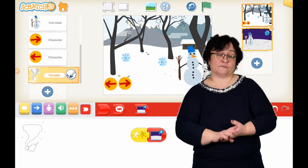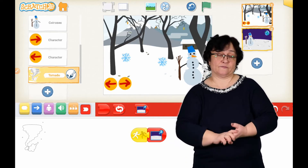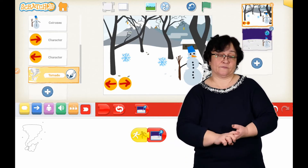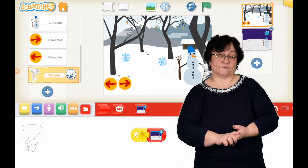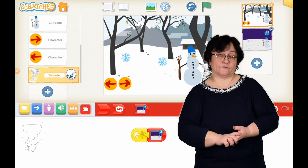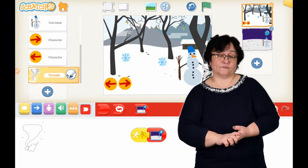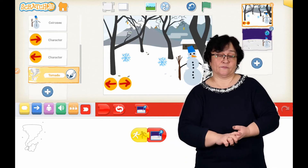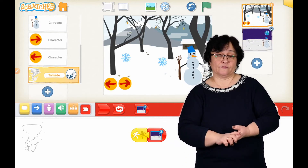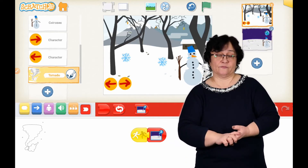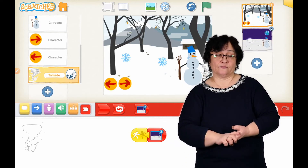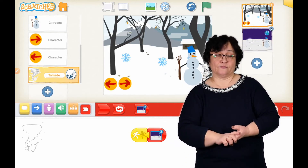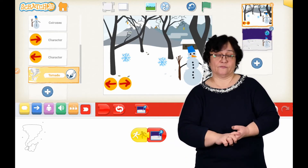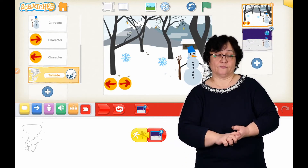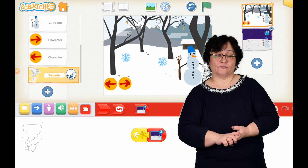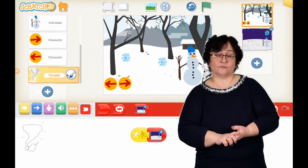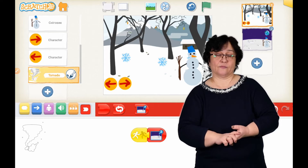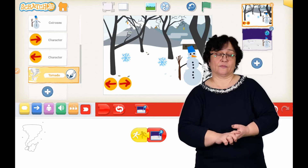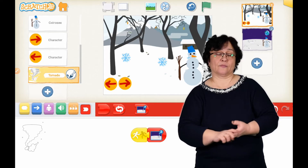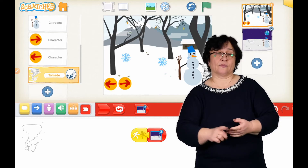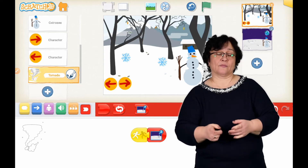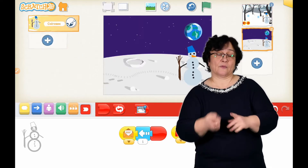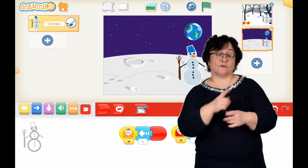Відпускаємо.